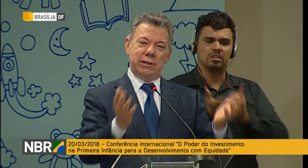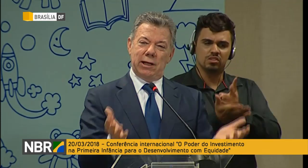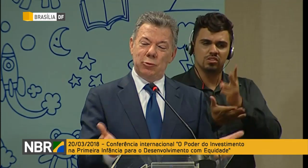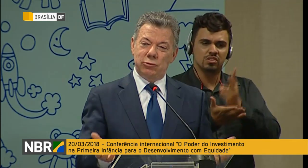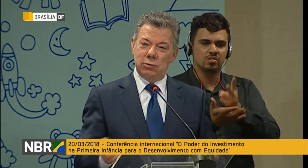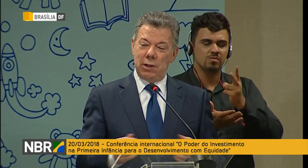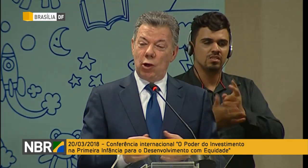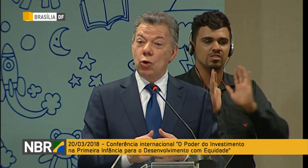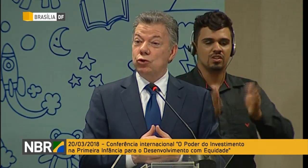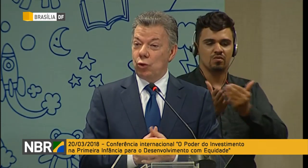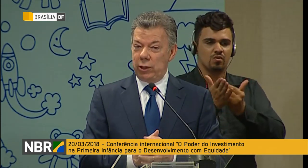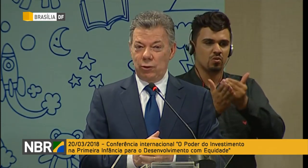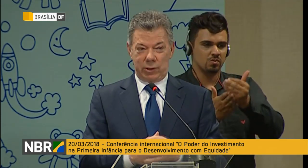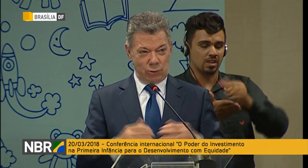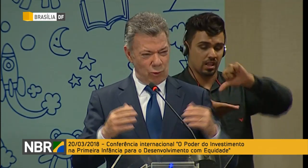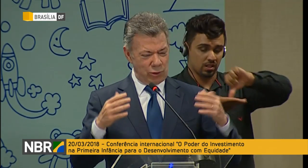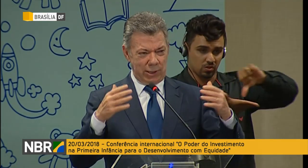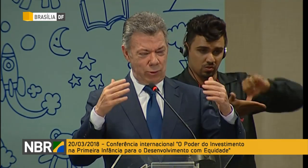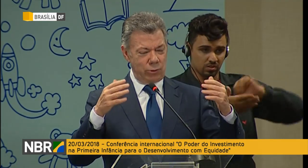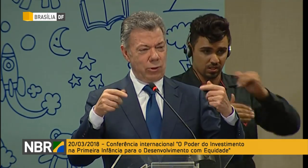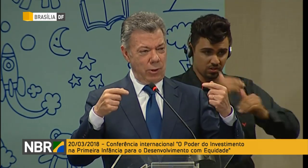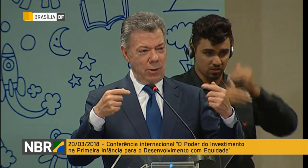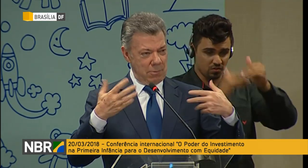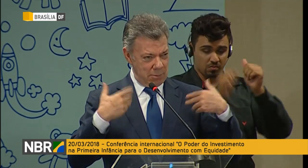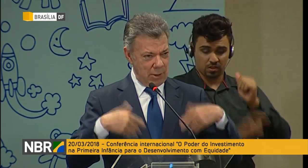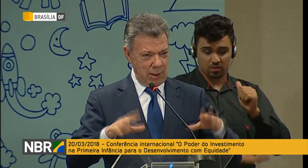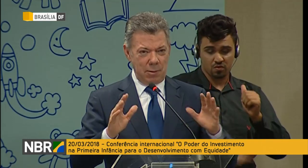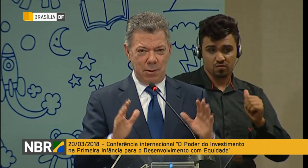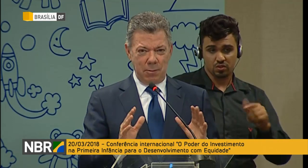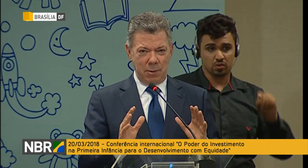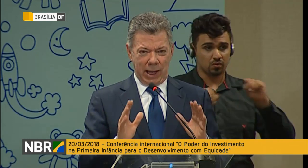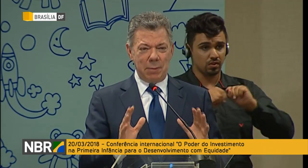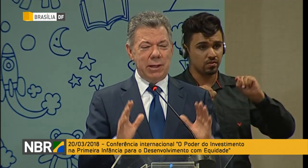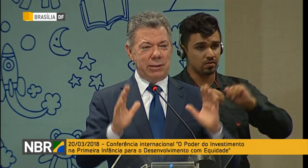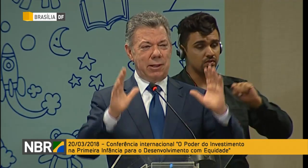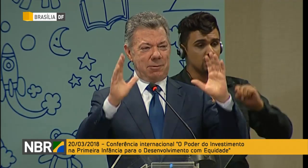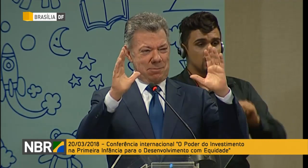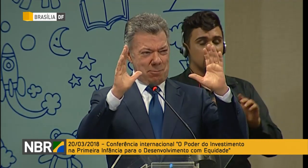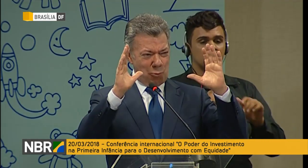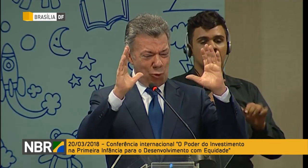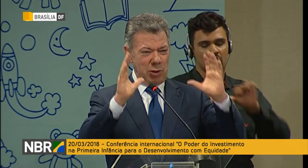foi iniciada nos centros de desenvolvimento infantil construiu, que são esses centros que nós